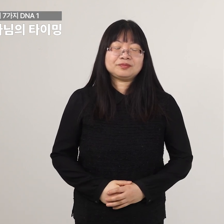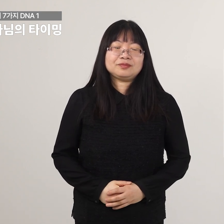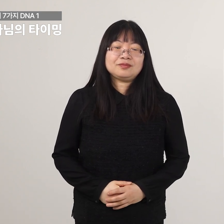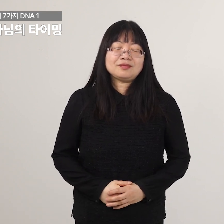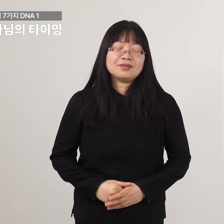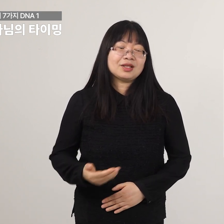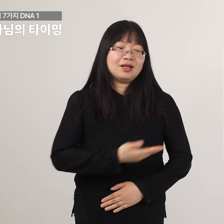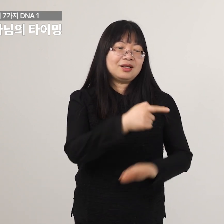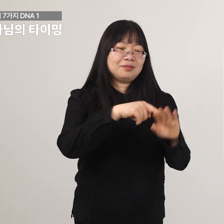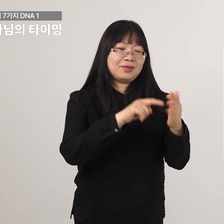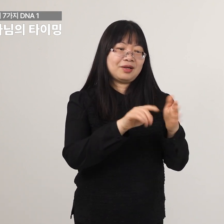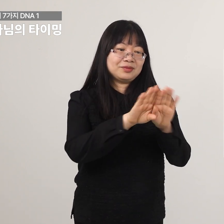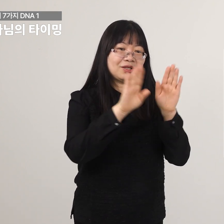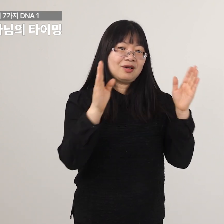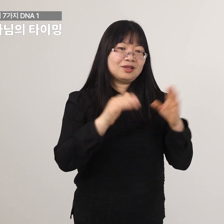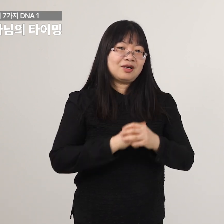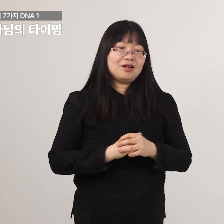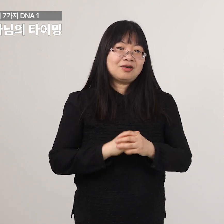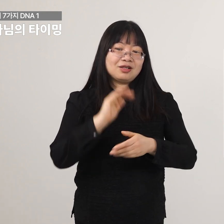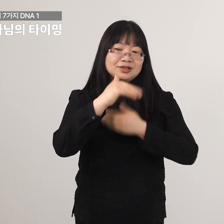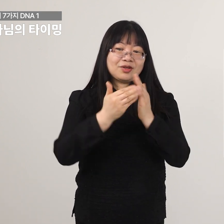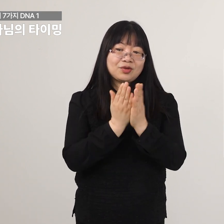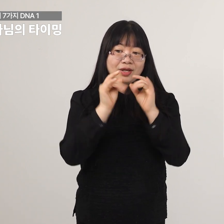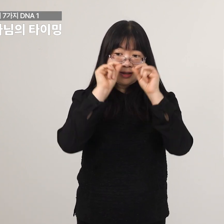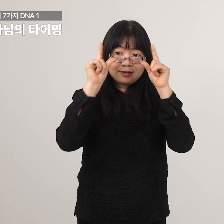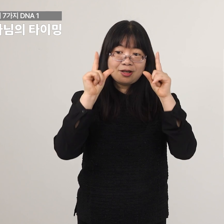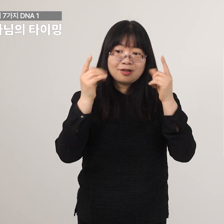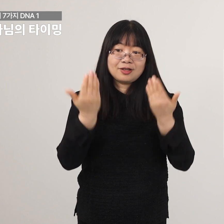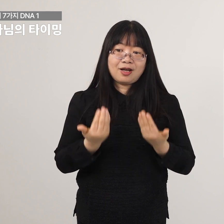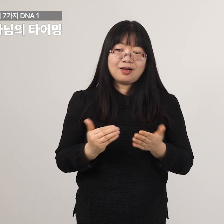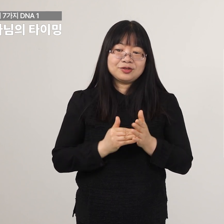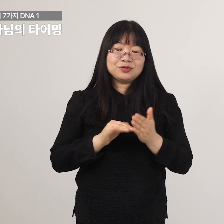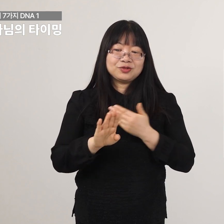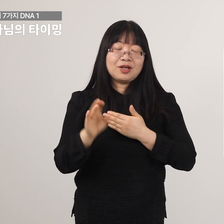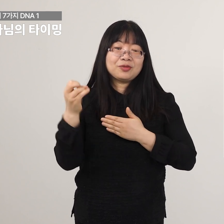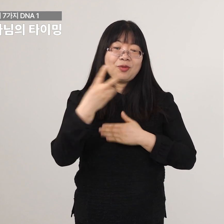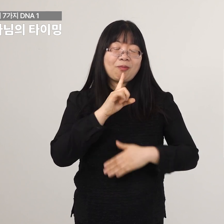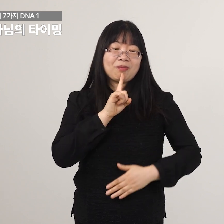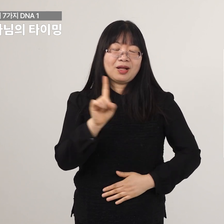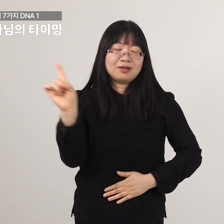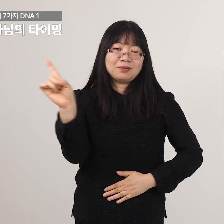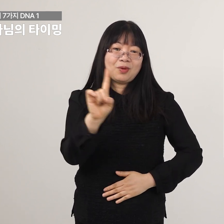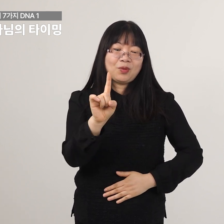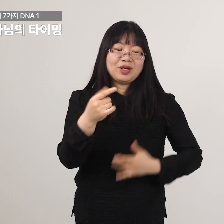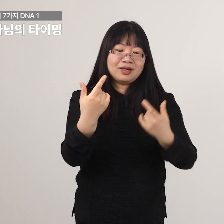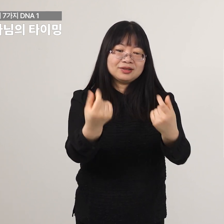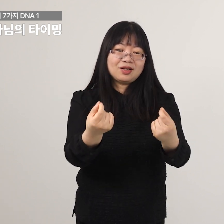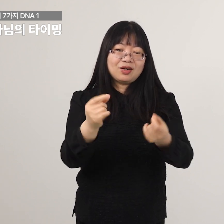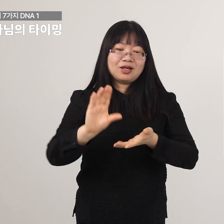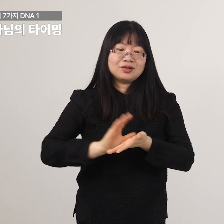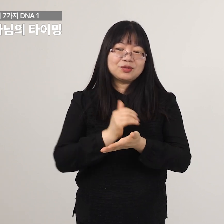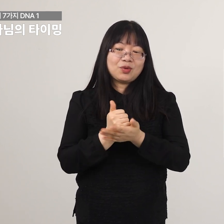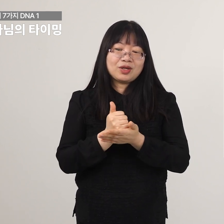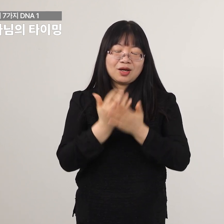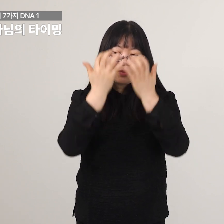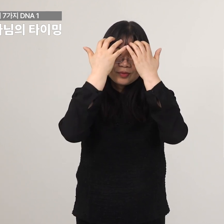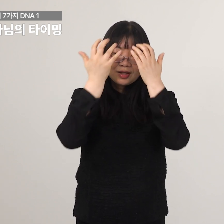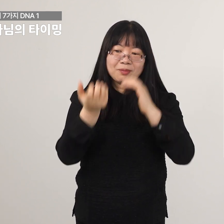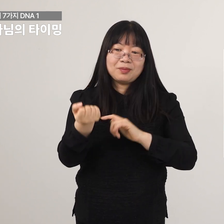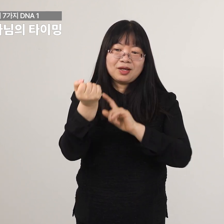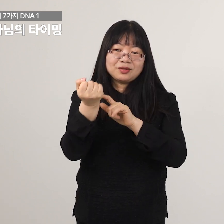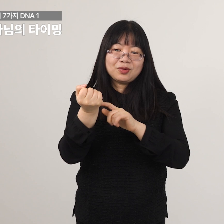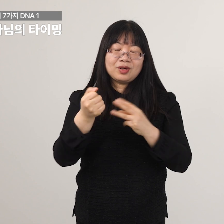이에 그들의 마음을 열어 성경을 깨닫게 하시고 또 이르시되 이같이 그리스도가 고난을